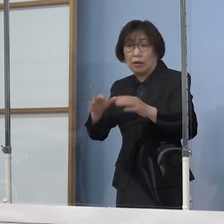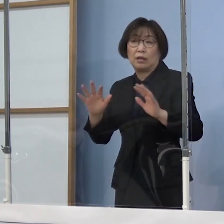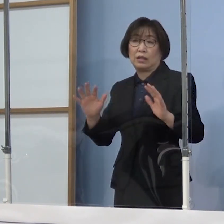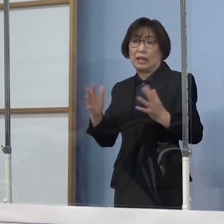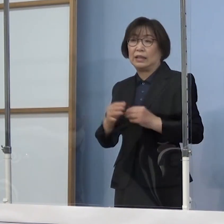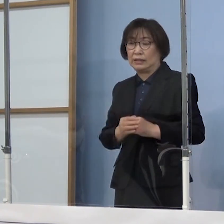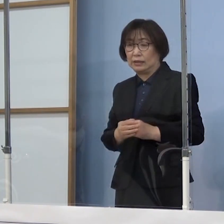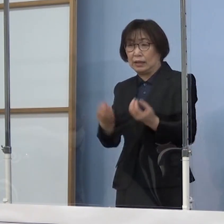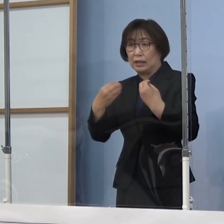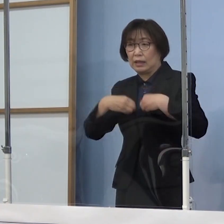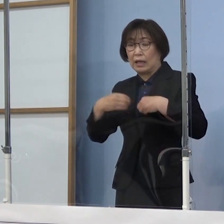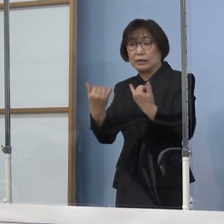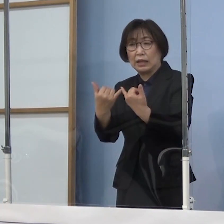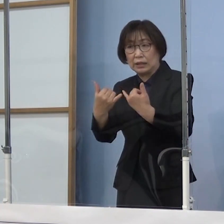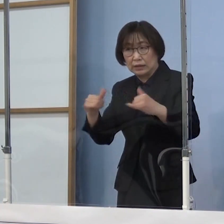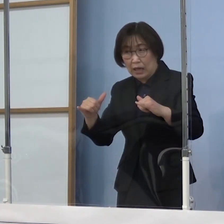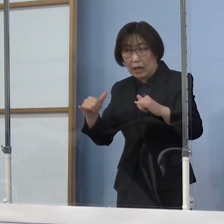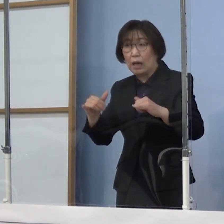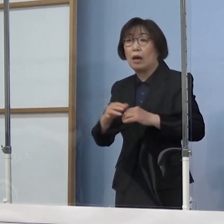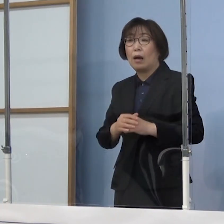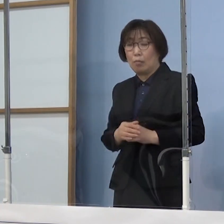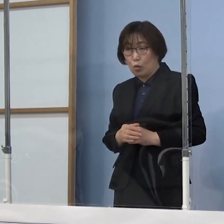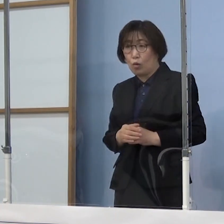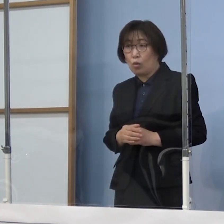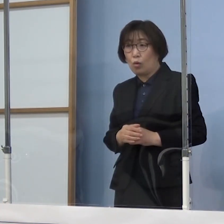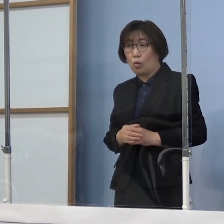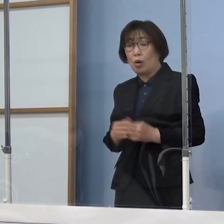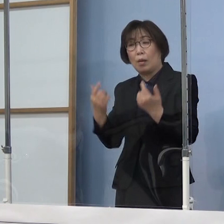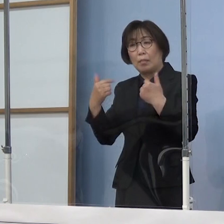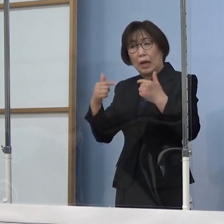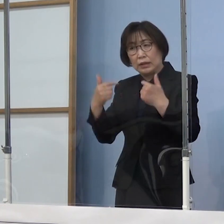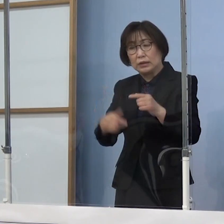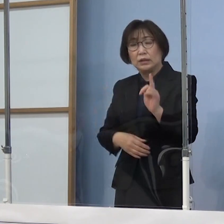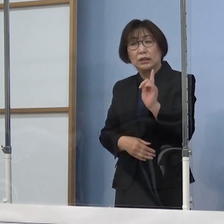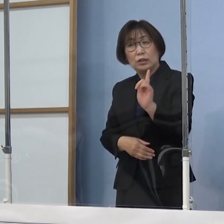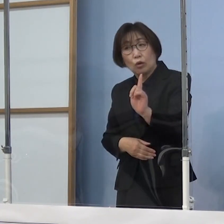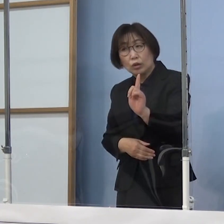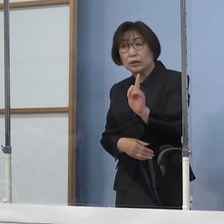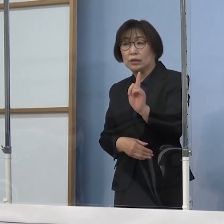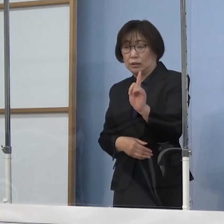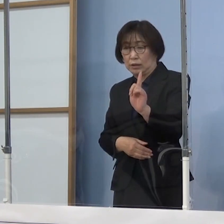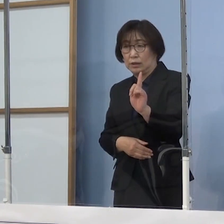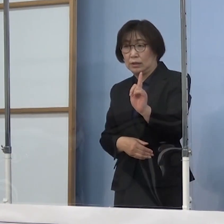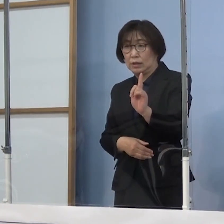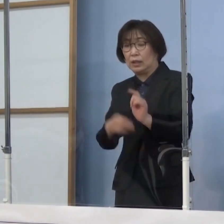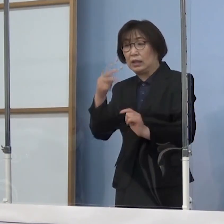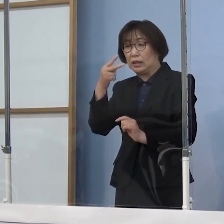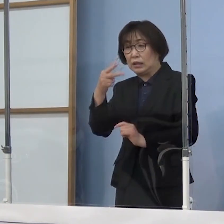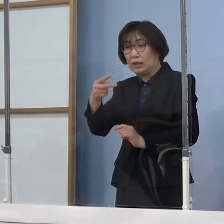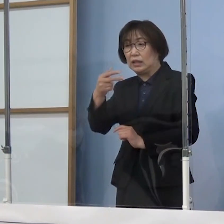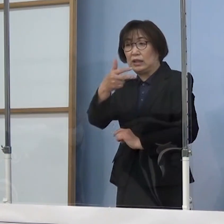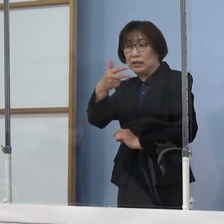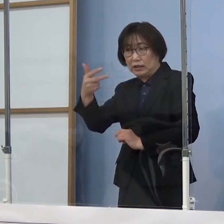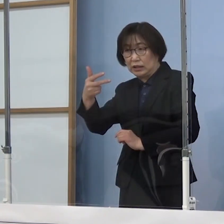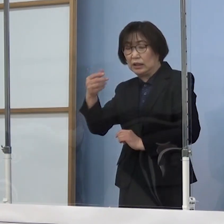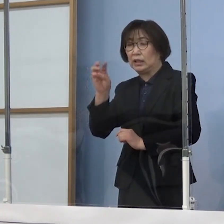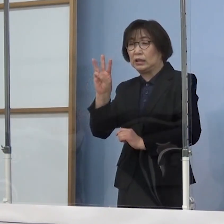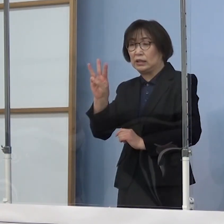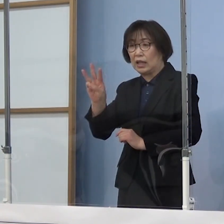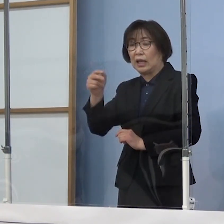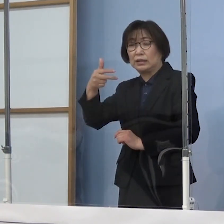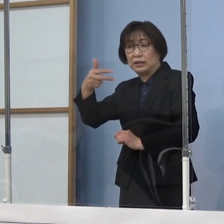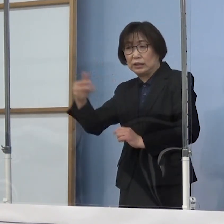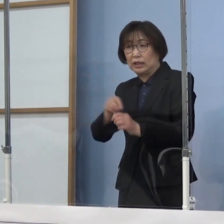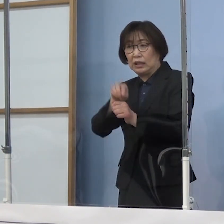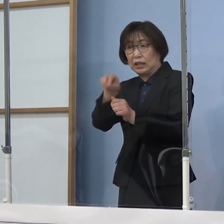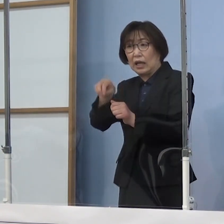感染者もだいたい毎日1人とか、あるいは2次感染、3次感染ということで、学校